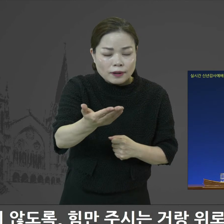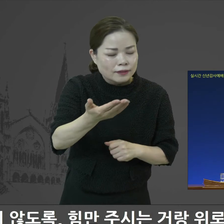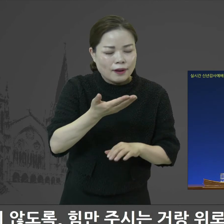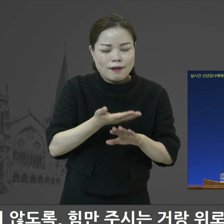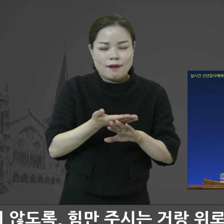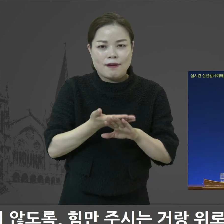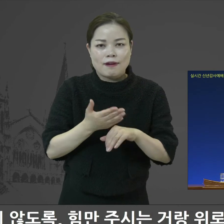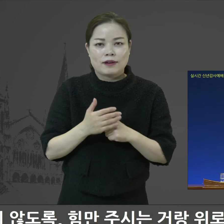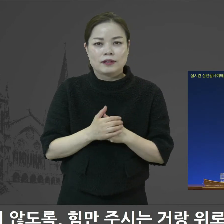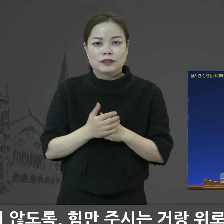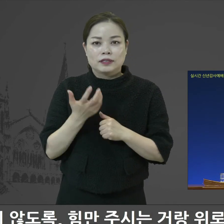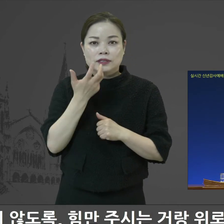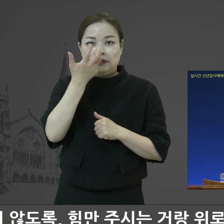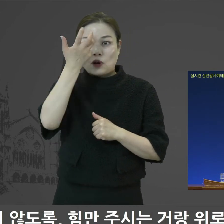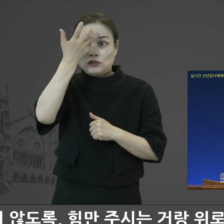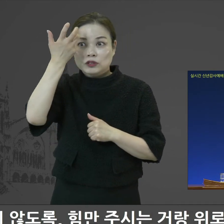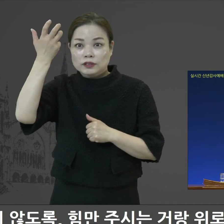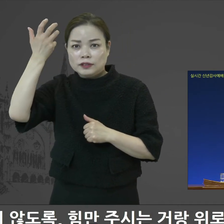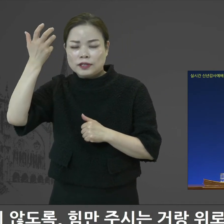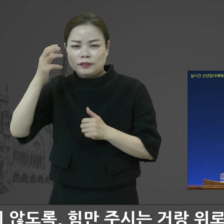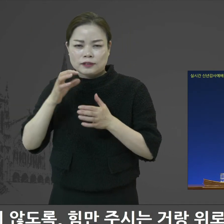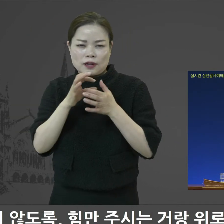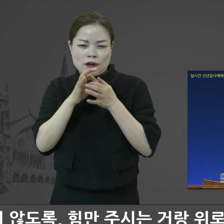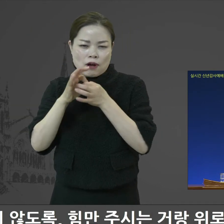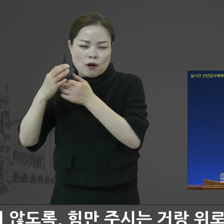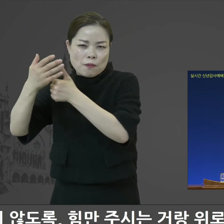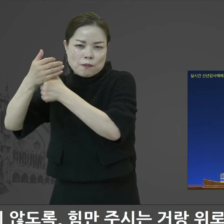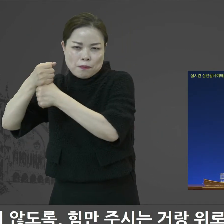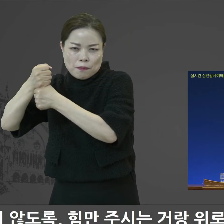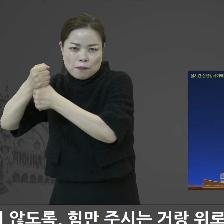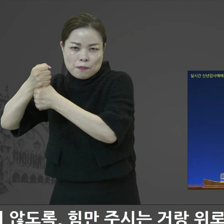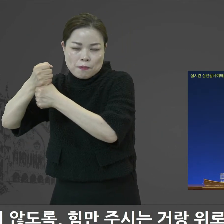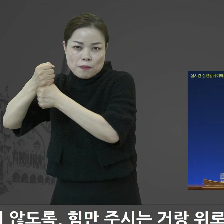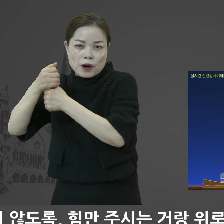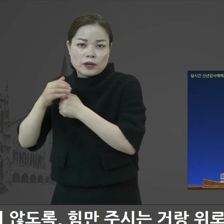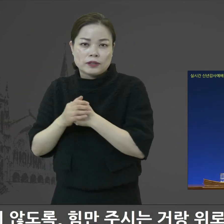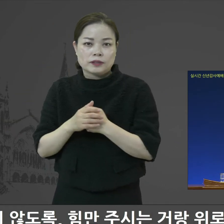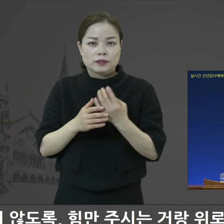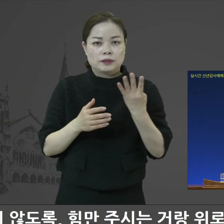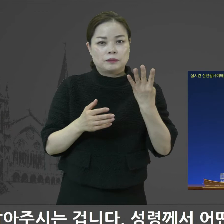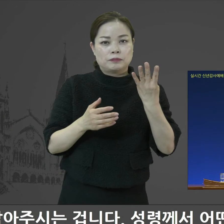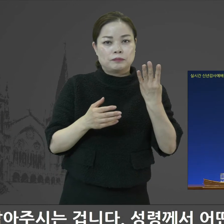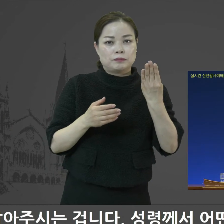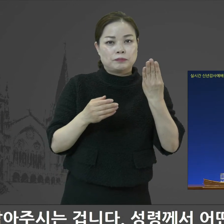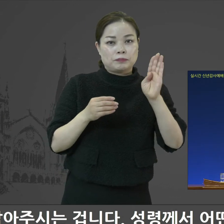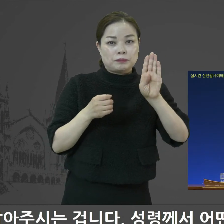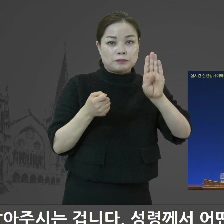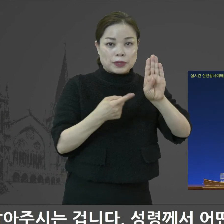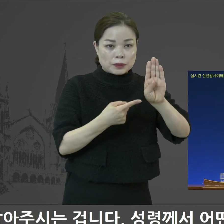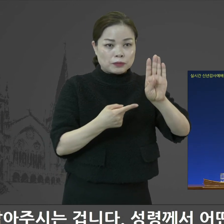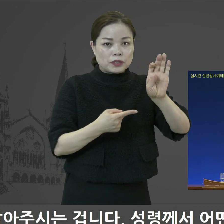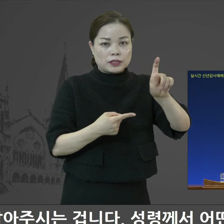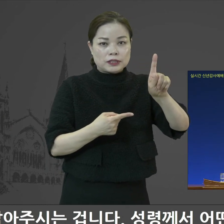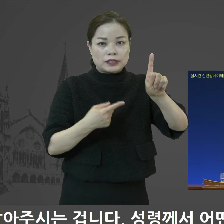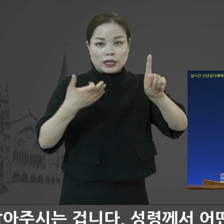다르잖아요. 성령께서 어떤 때는 지탱해 주시는 도우심을 주십니다. 빌립보서 1장 19절에 여기서 마디가